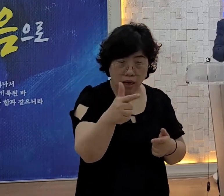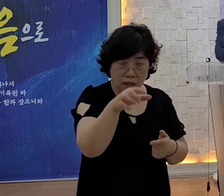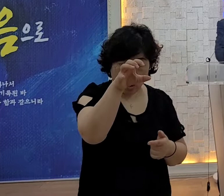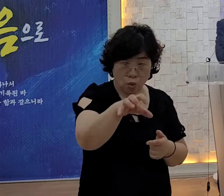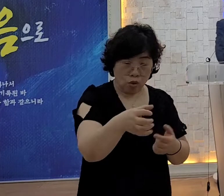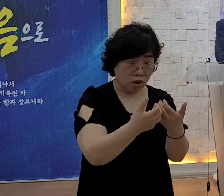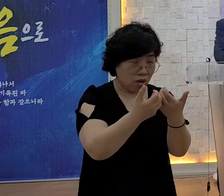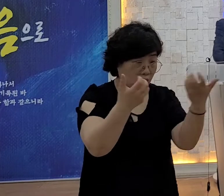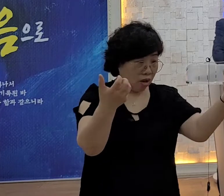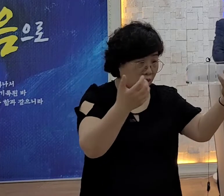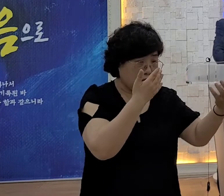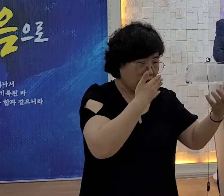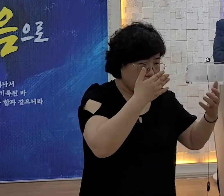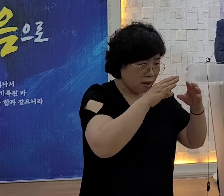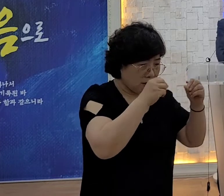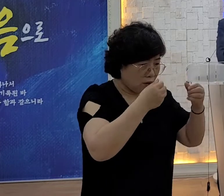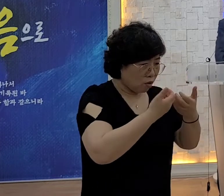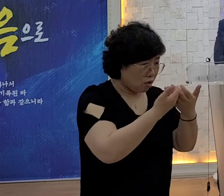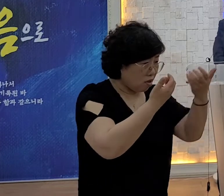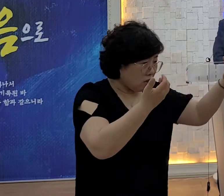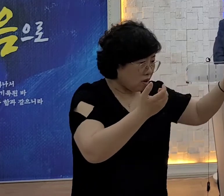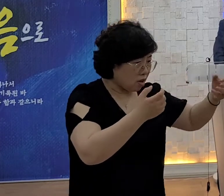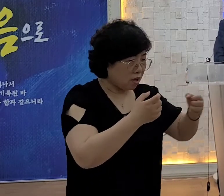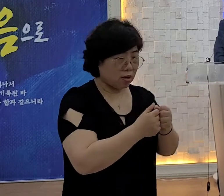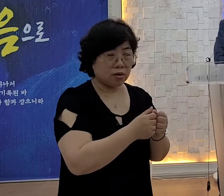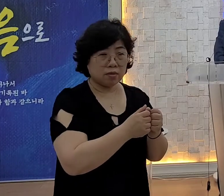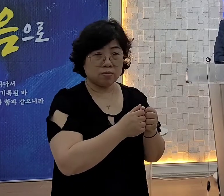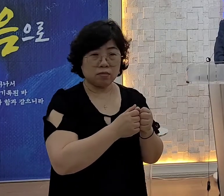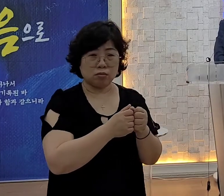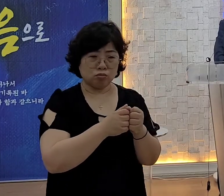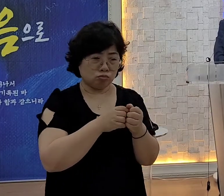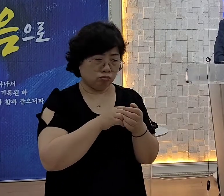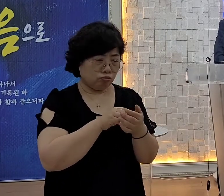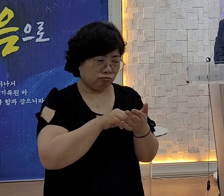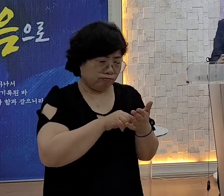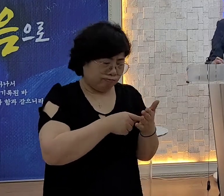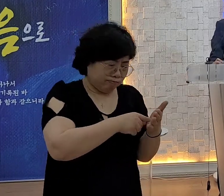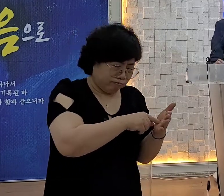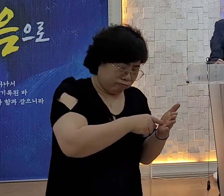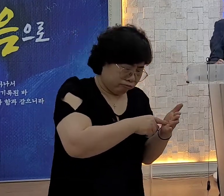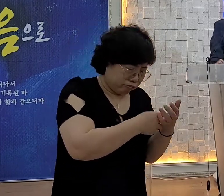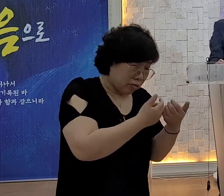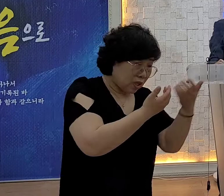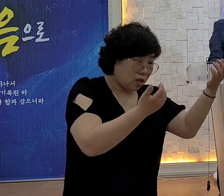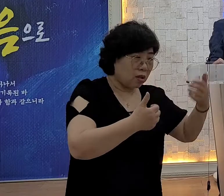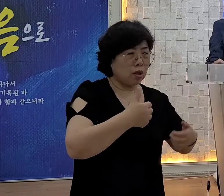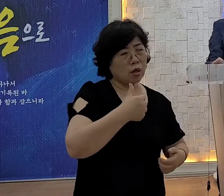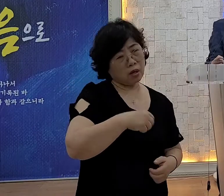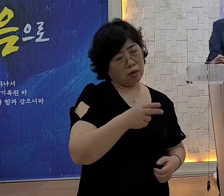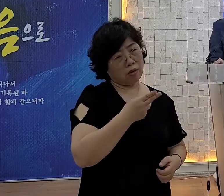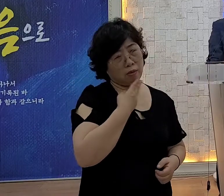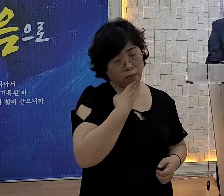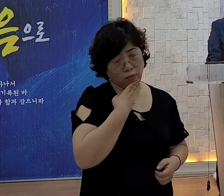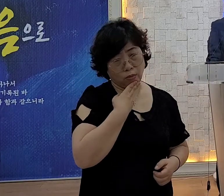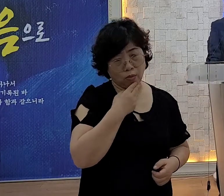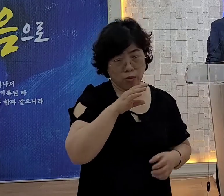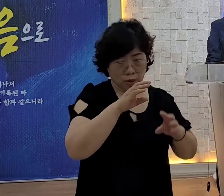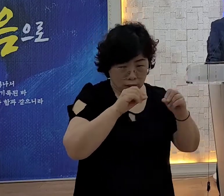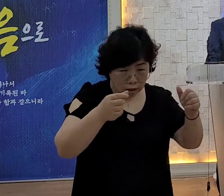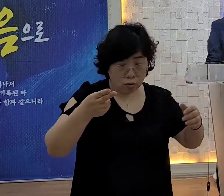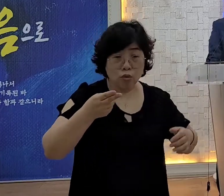가나안으로 묵묵히 방금 제가 10년 됐다 했죠. 아들도 없고 땅 한 평도